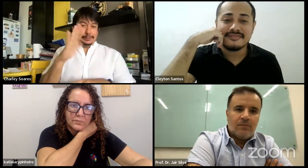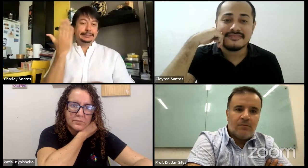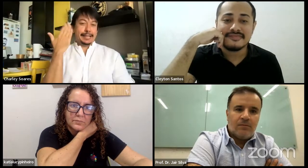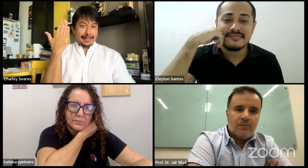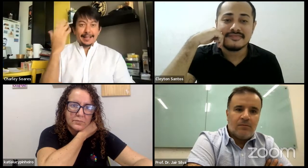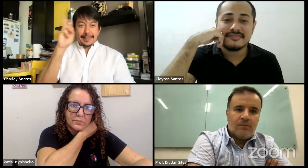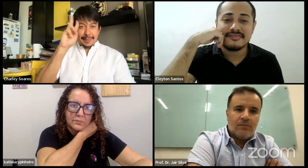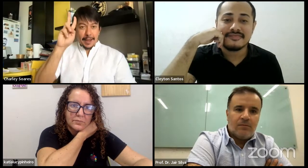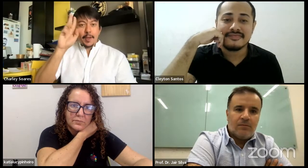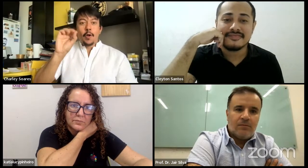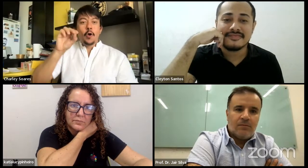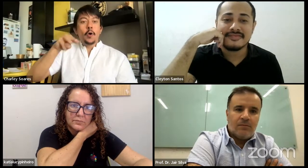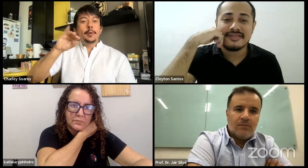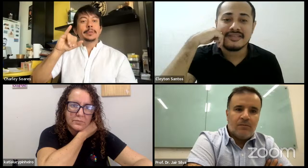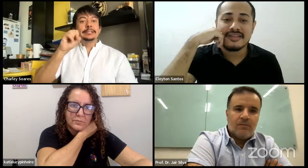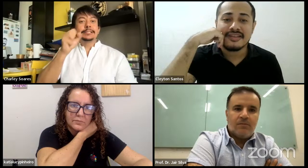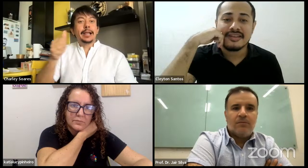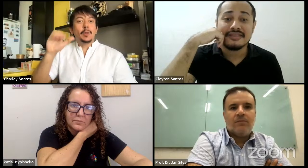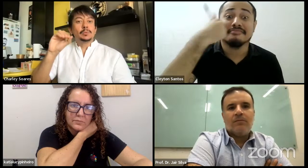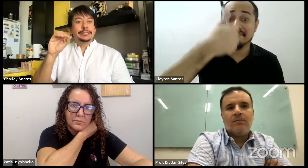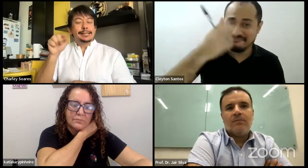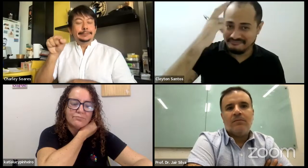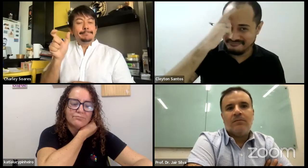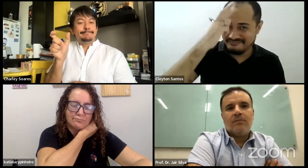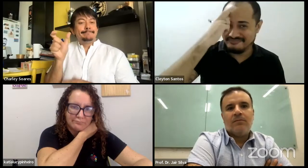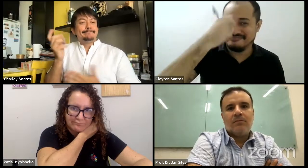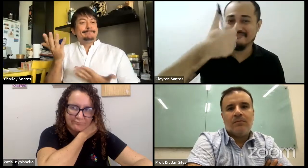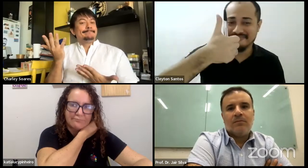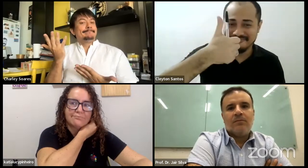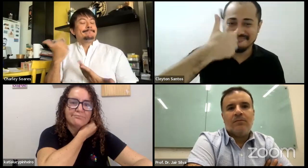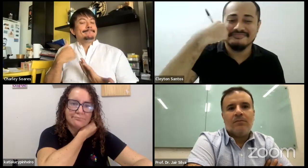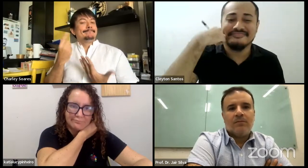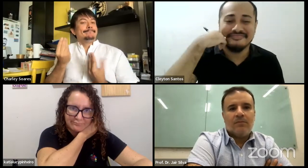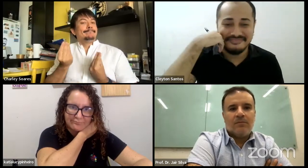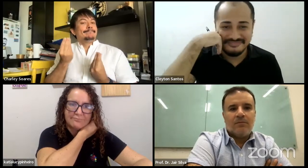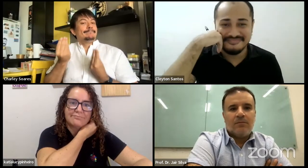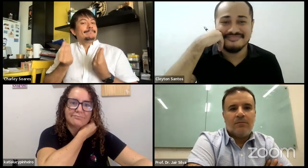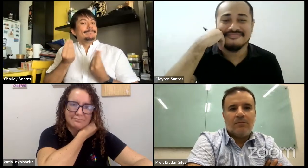trouxe na sua dissertação, dos capítulos também.